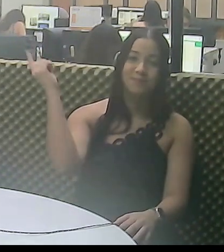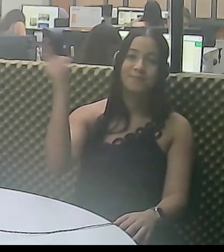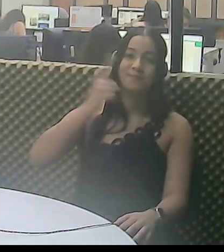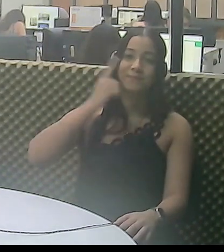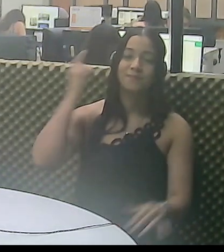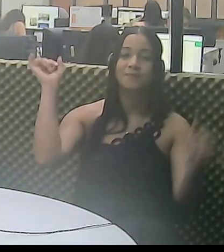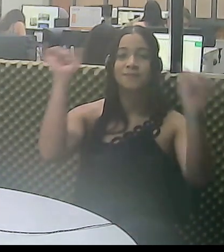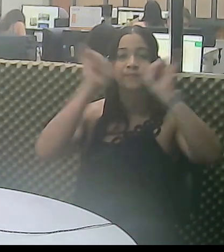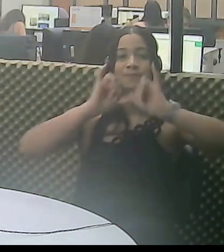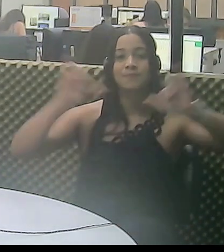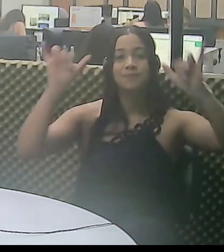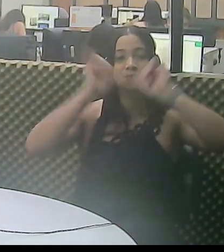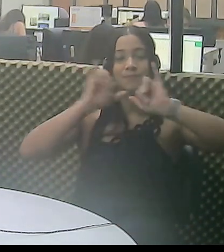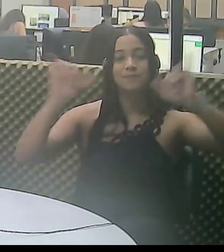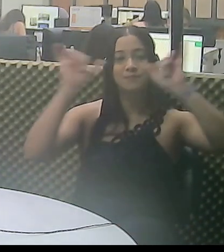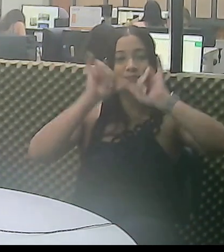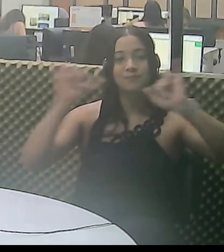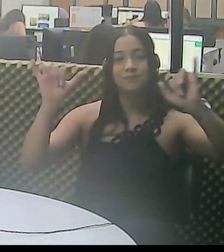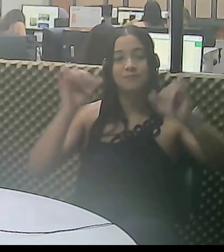Giro de